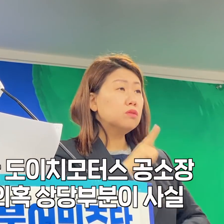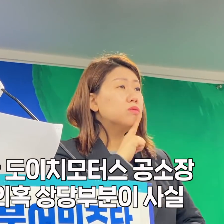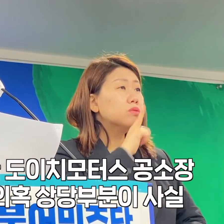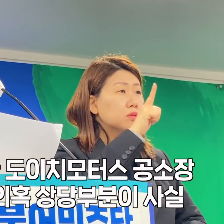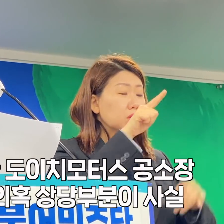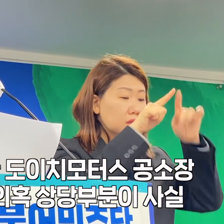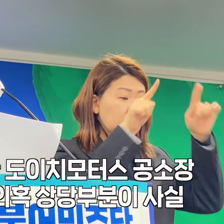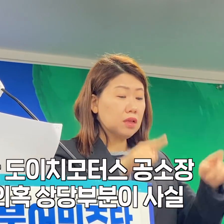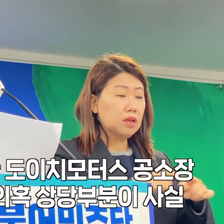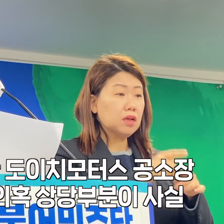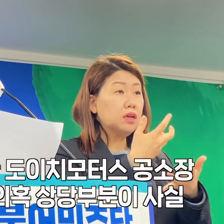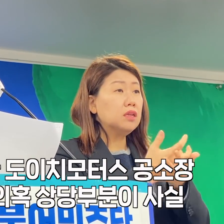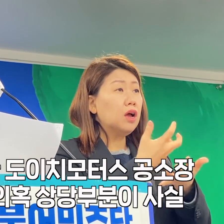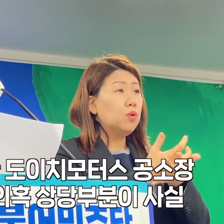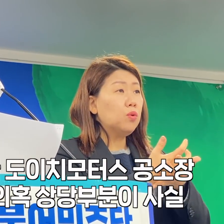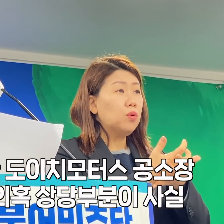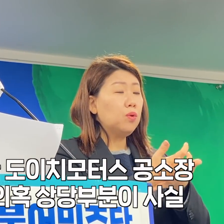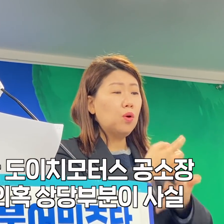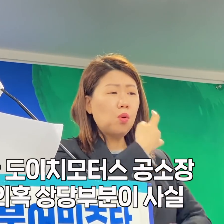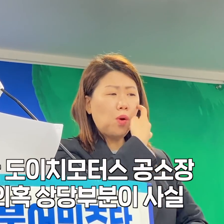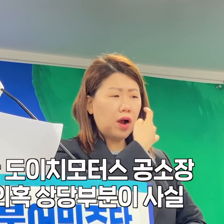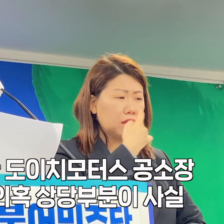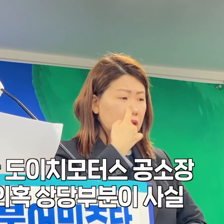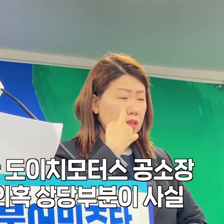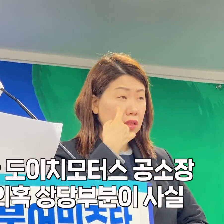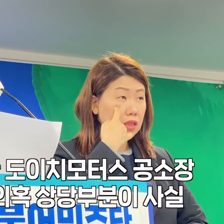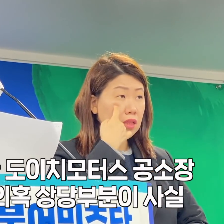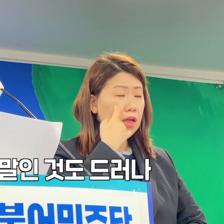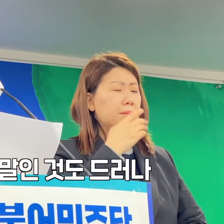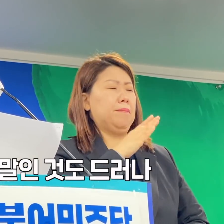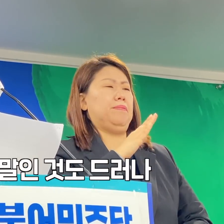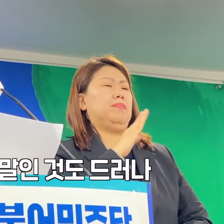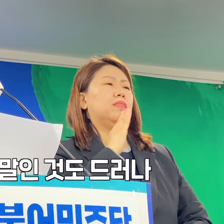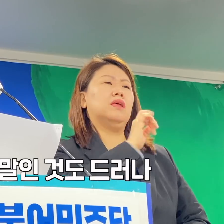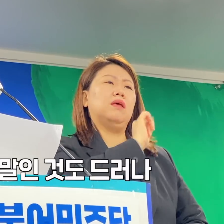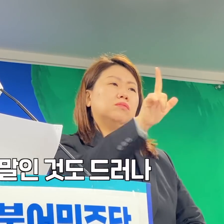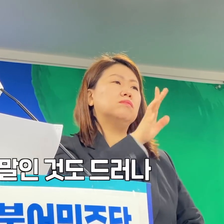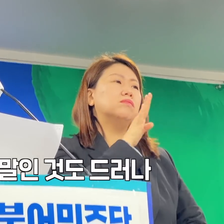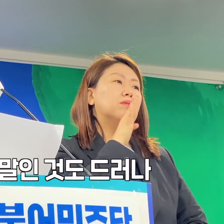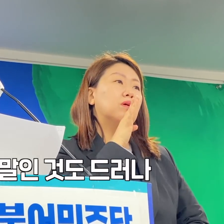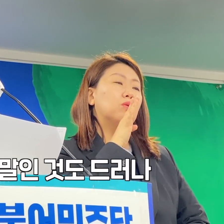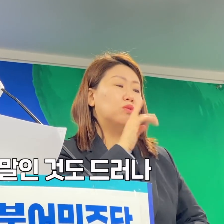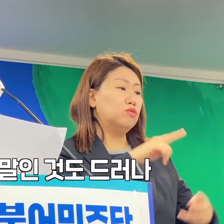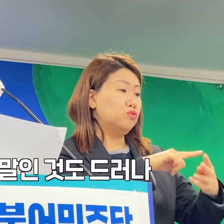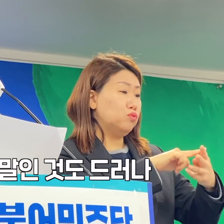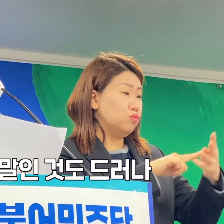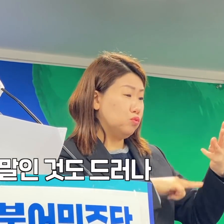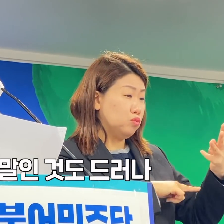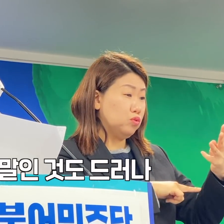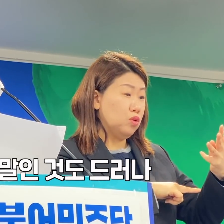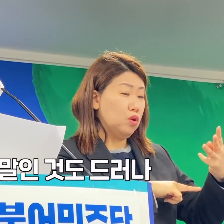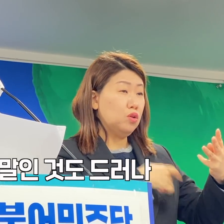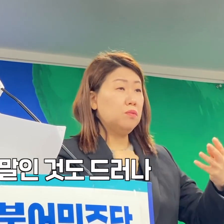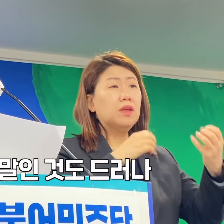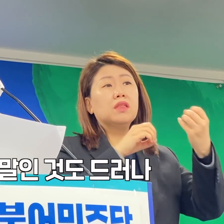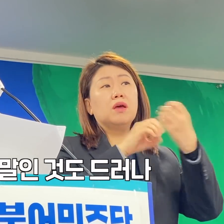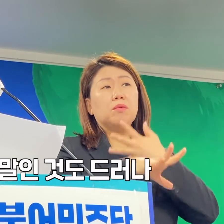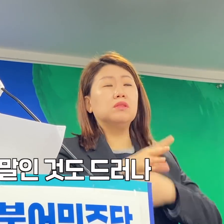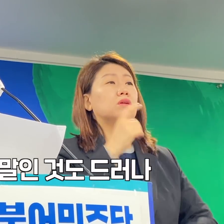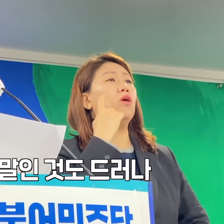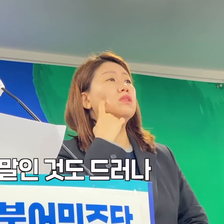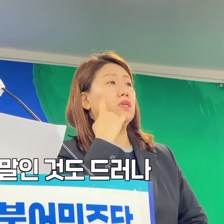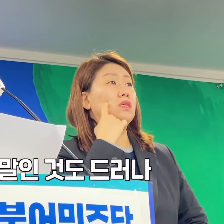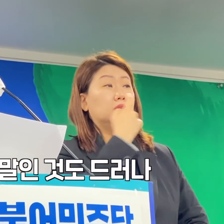의혹이 상당 부분 사실관계에 부합한 점과 윤석열 후보 측 해명이 거짓이라는